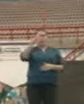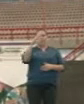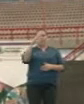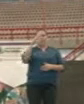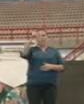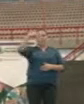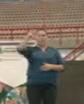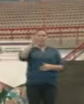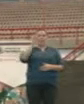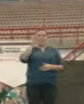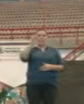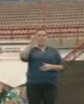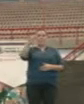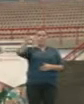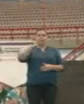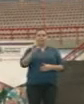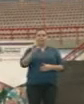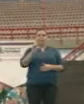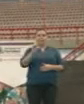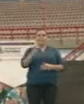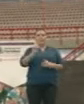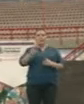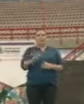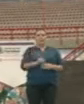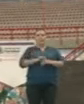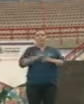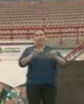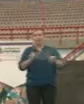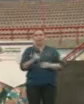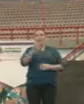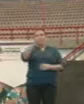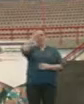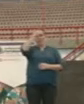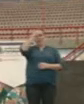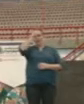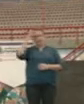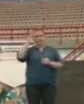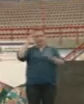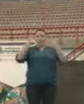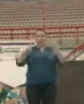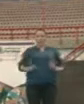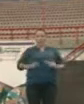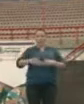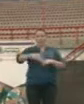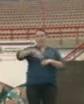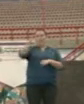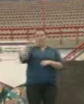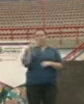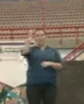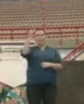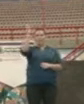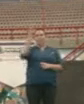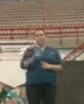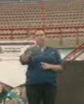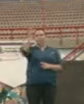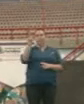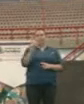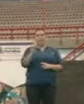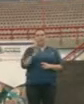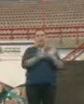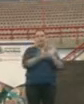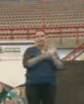que o homem, não é o homem ser mais importante que Deus. Eles dizem que o homem é a obra mais importante de Deus. Eles vão dizer que o homem é